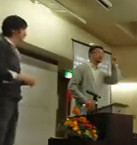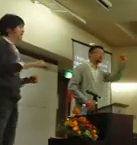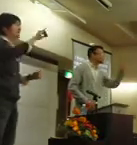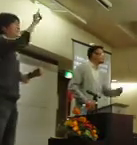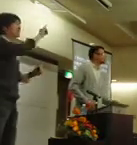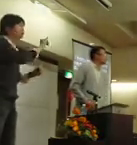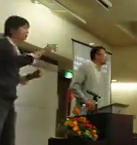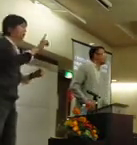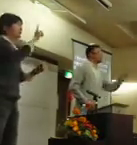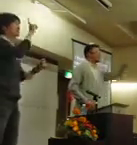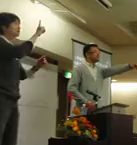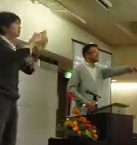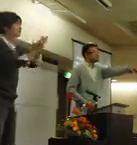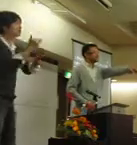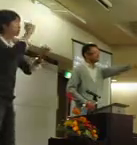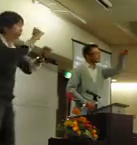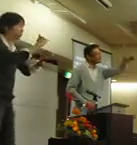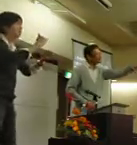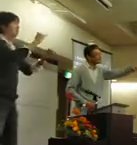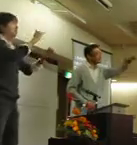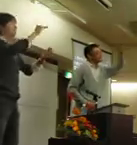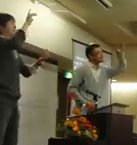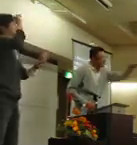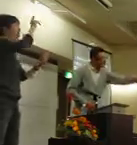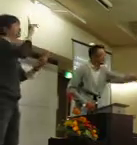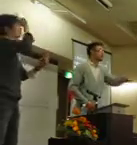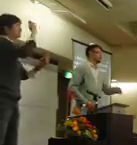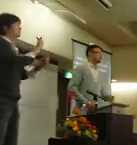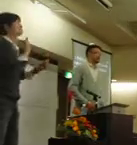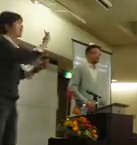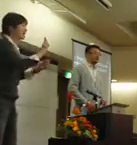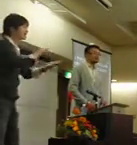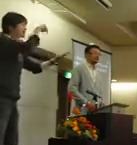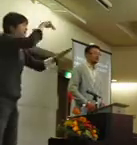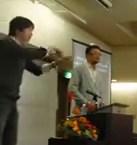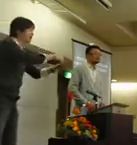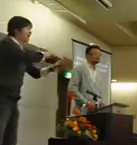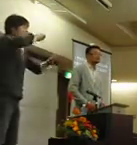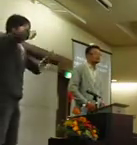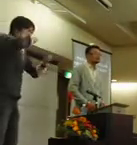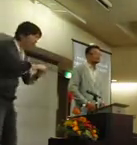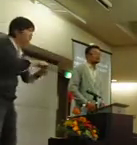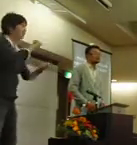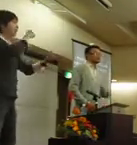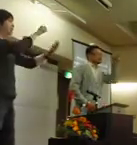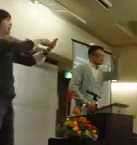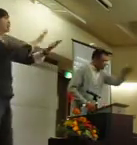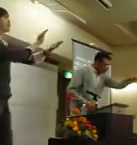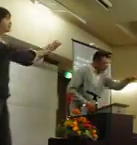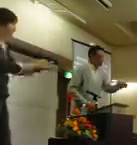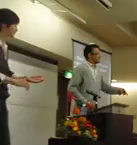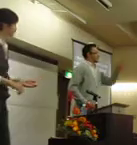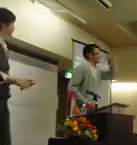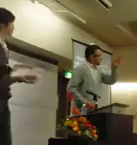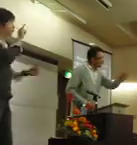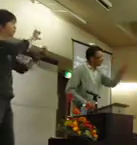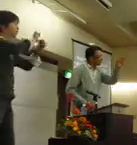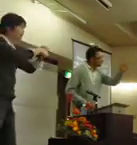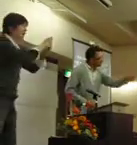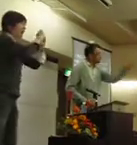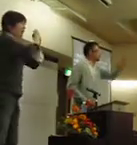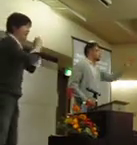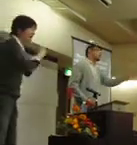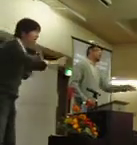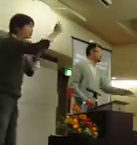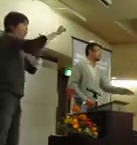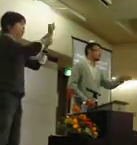人が一度死ぬことと神の御前に立つことが定められていますよ。そのときに永遠の